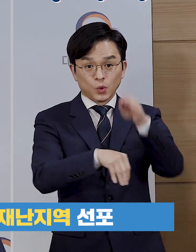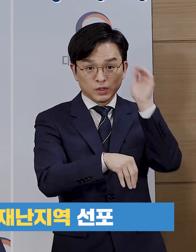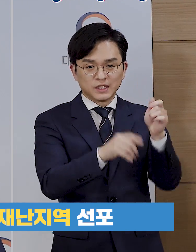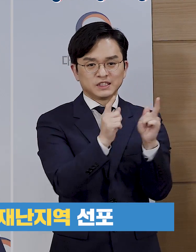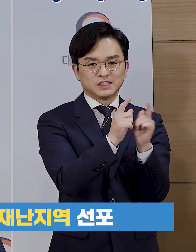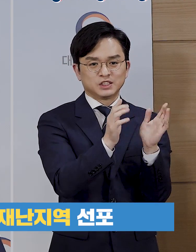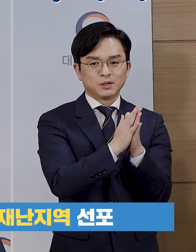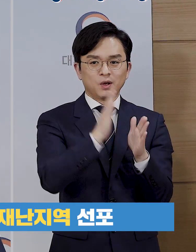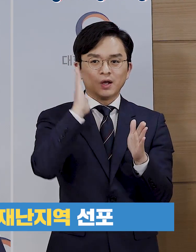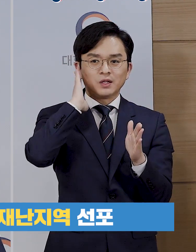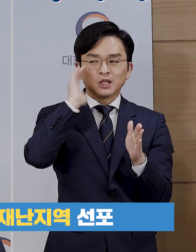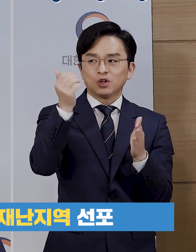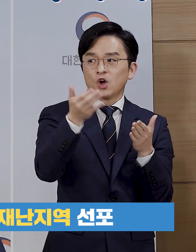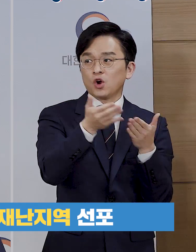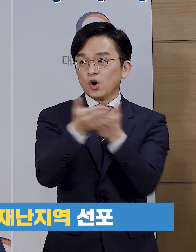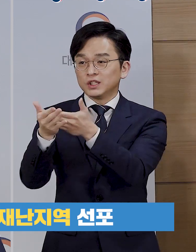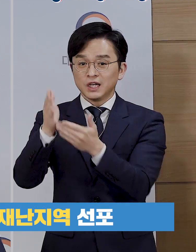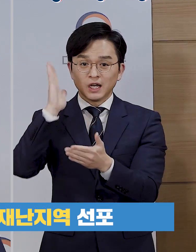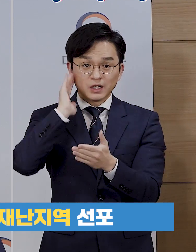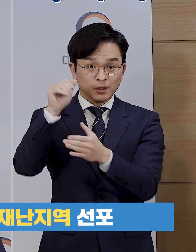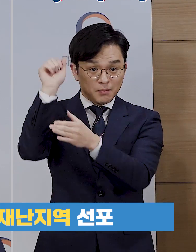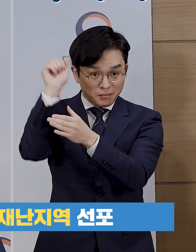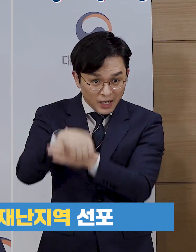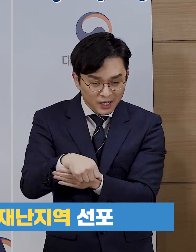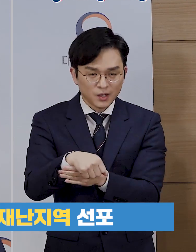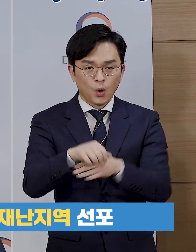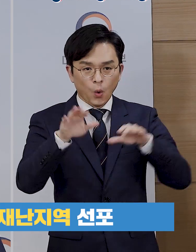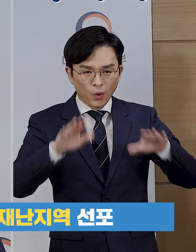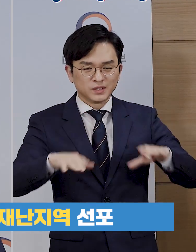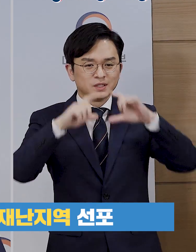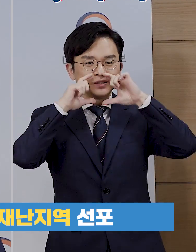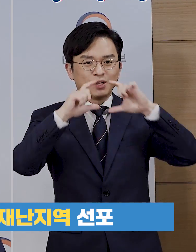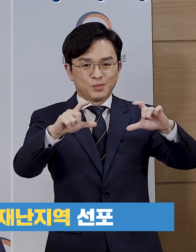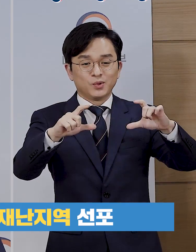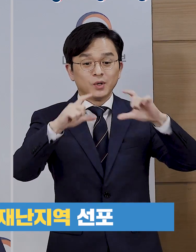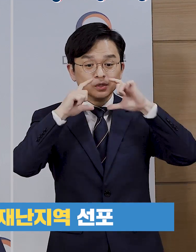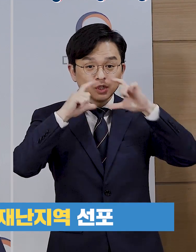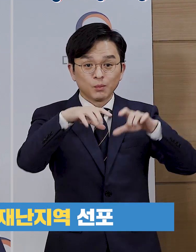중앙재난안전대책본부장인 국무총리의 건의와 대통령의 재가를 거쳐 결정되었습니다.